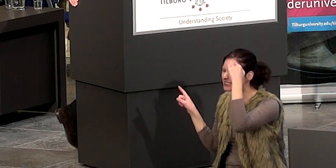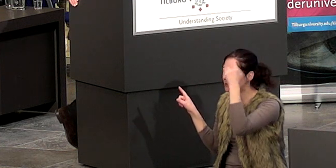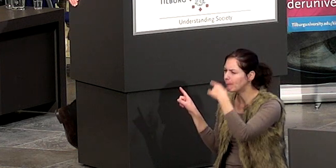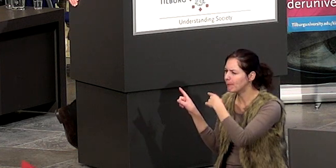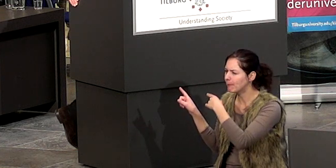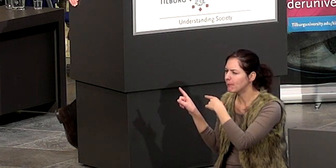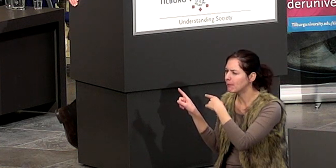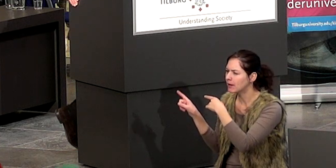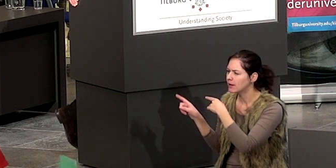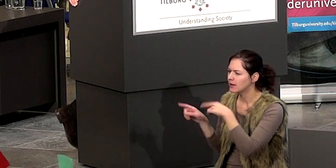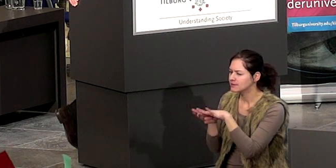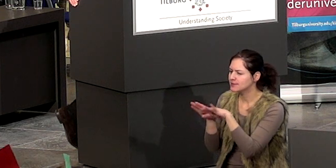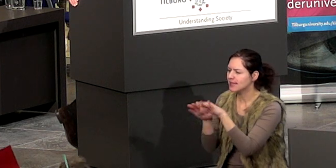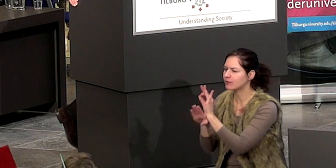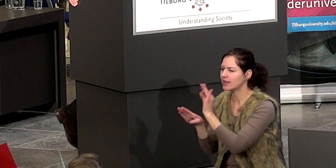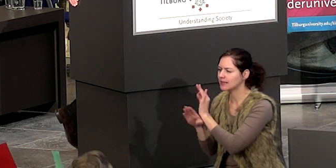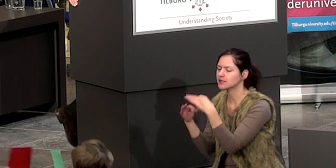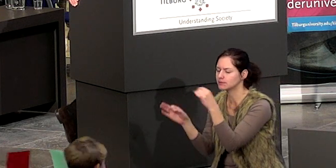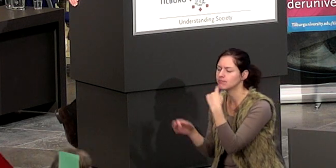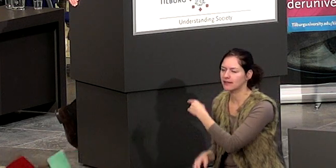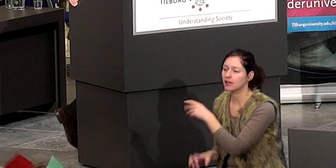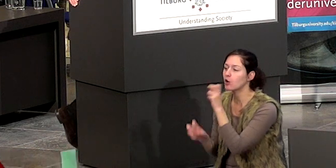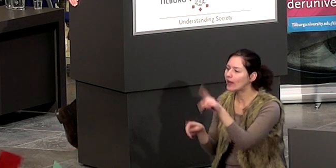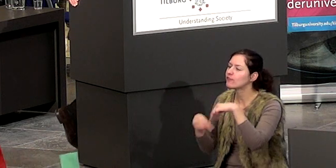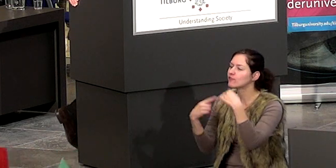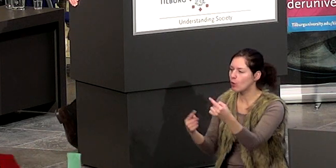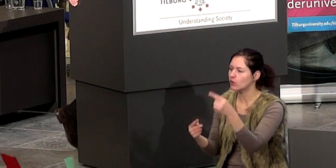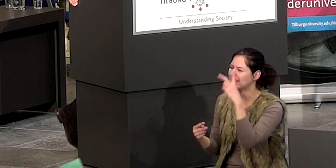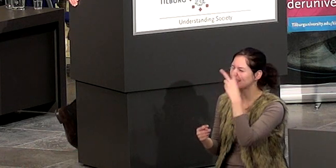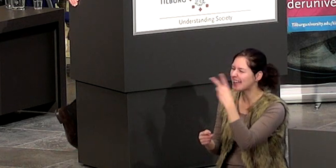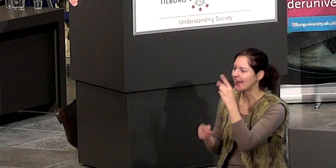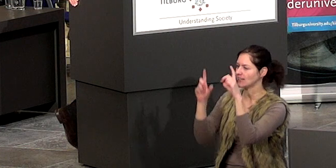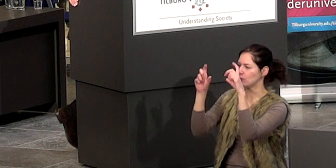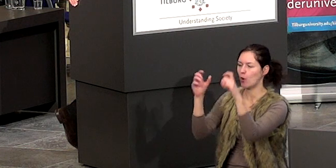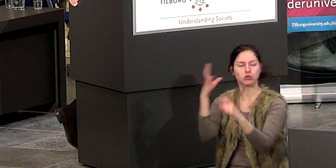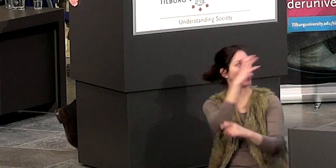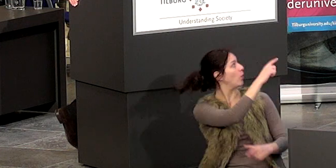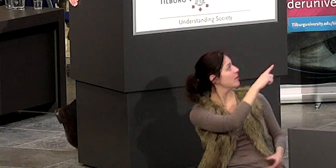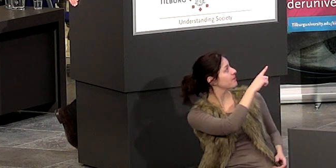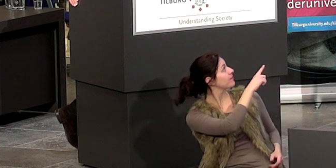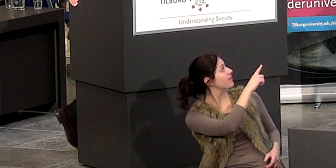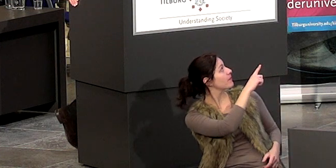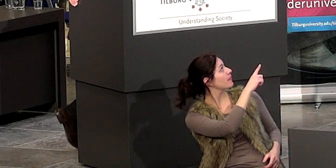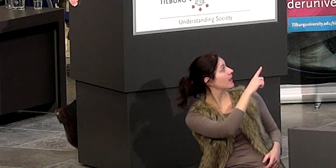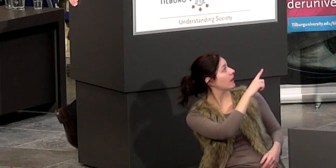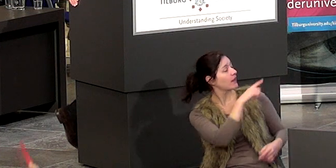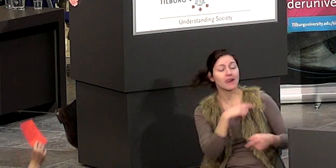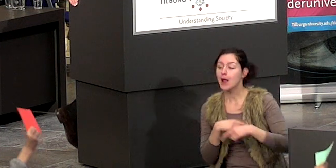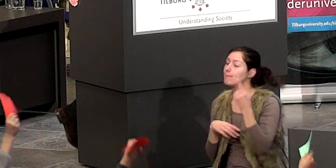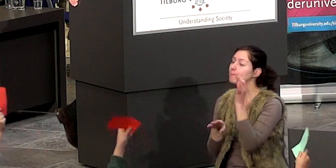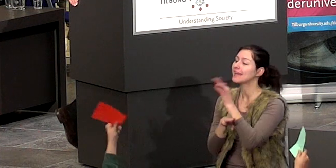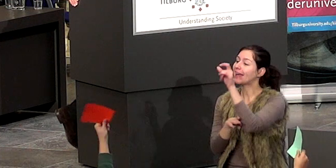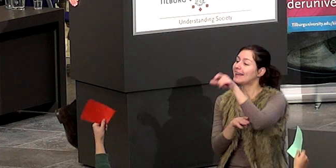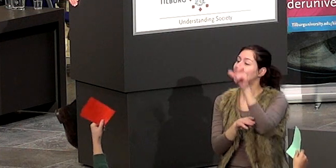houden. En de volgende, kijk eens even naar die foto die er staat. Meer leerlingen in de klas.